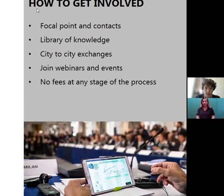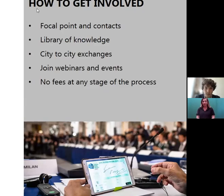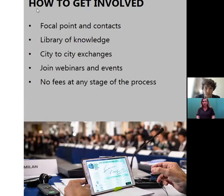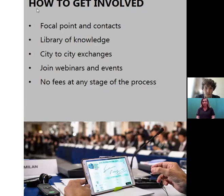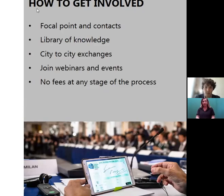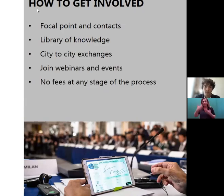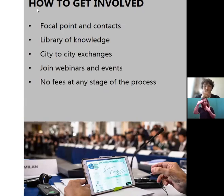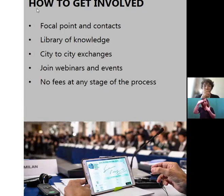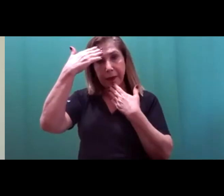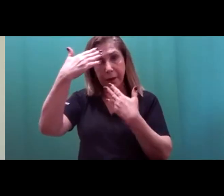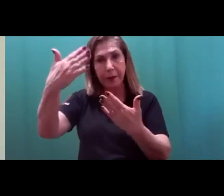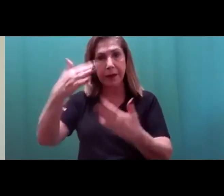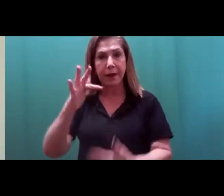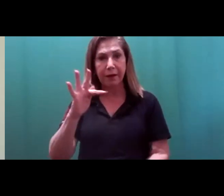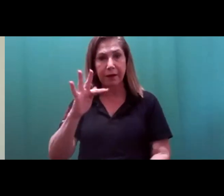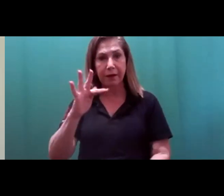Muito obrigada, Filippo,